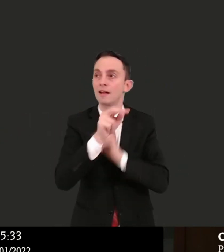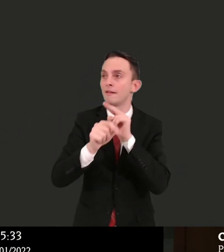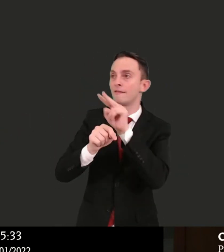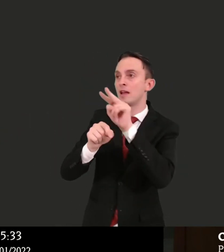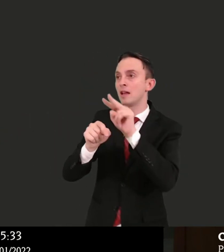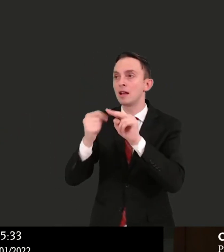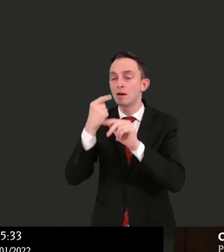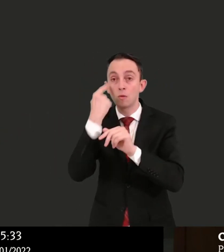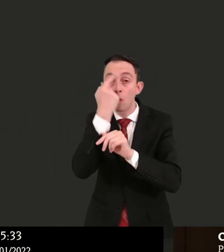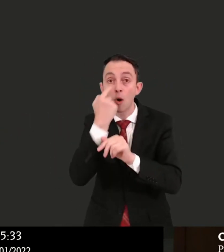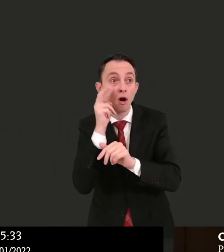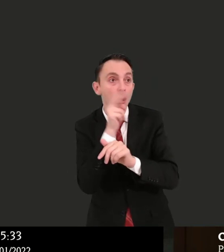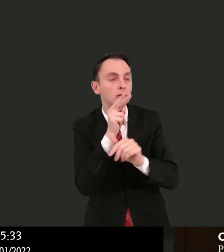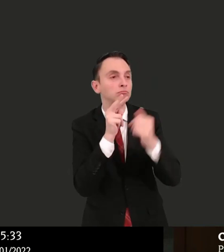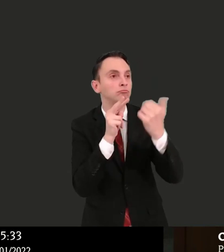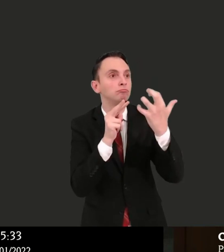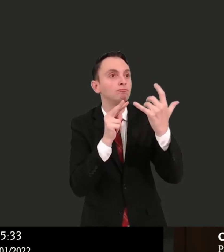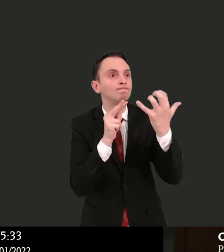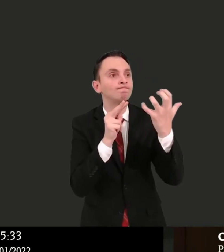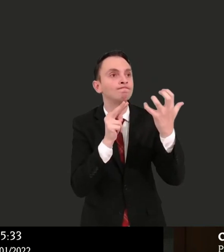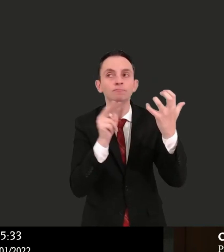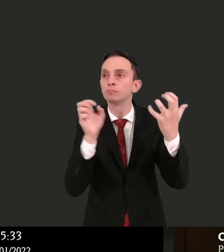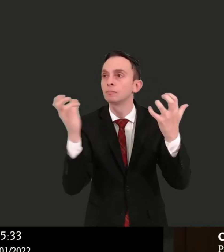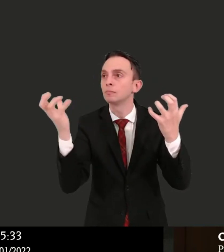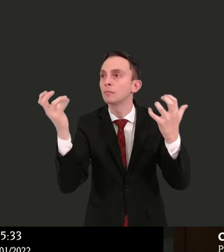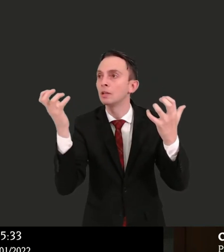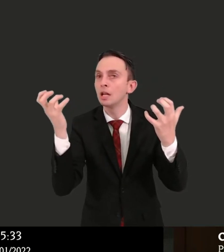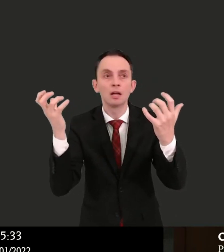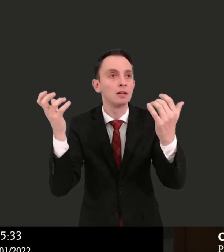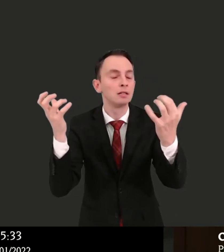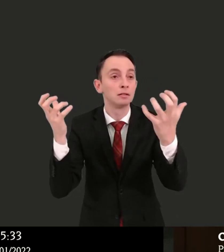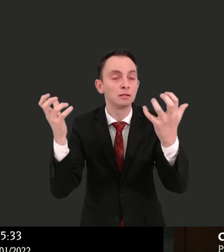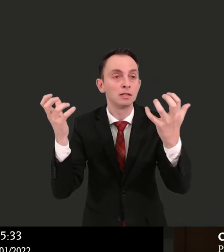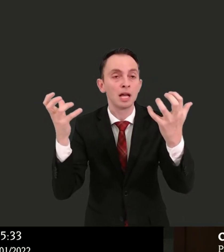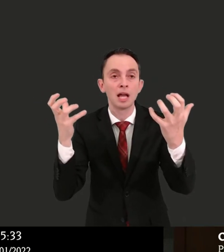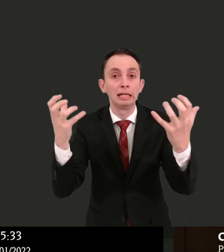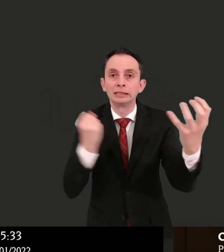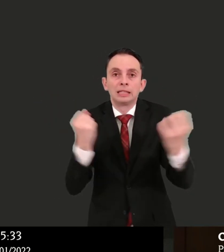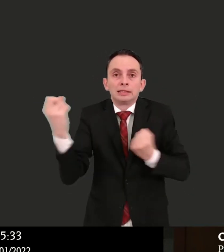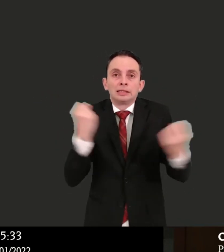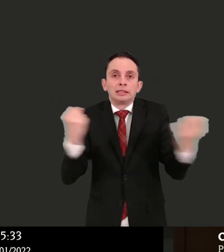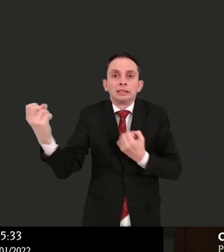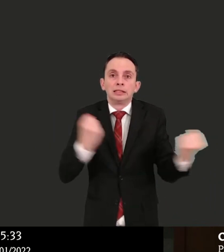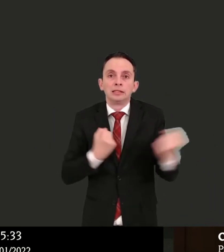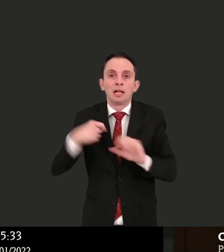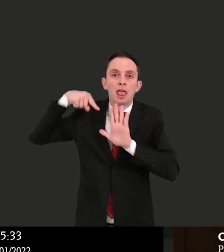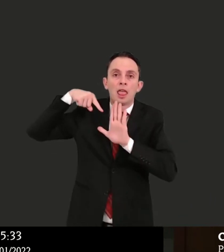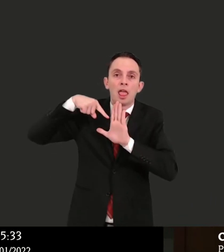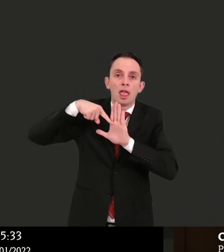para ser santo, ele vai se aperfeiçoando em Cristo. e de tal maneira